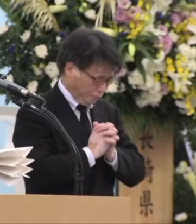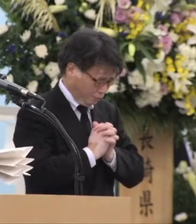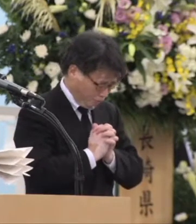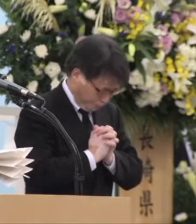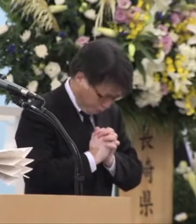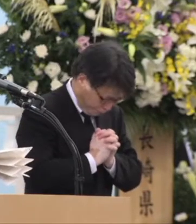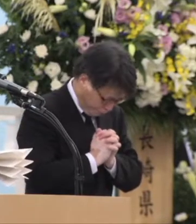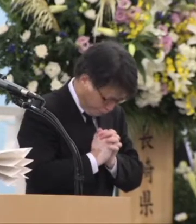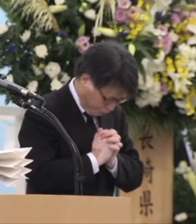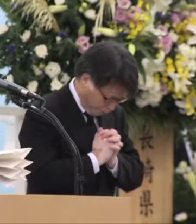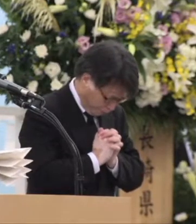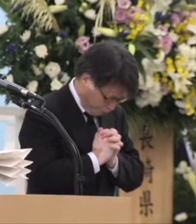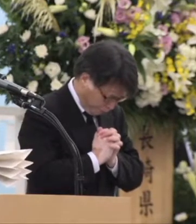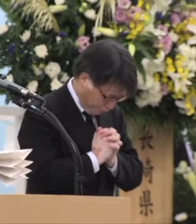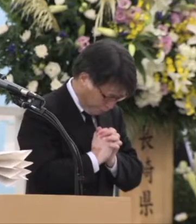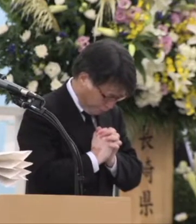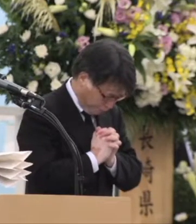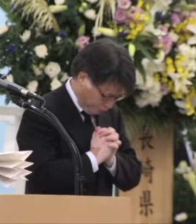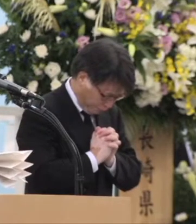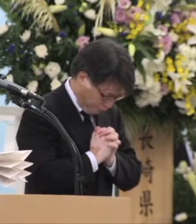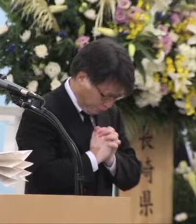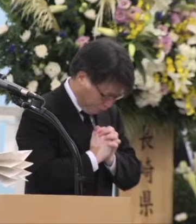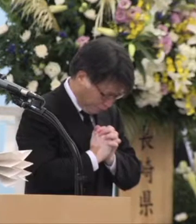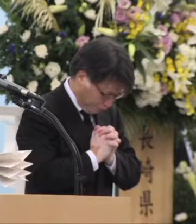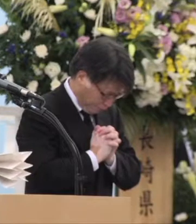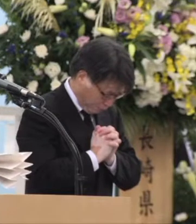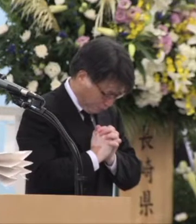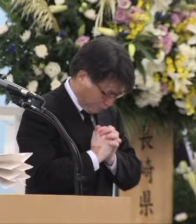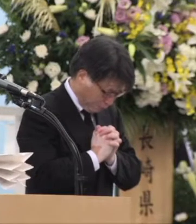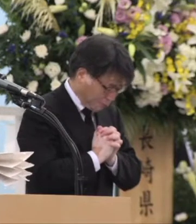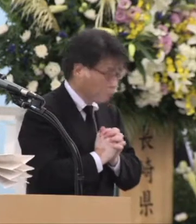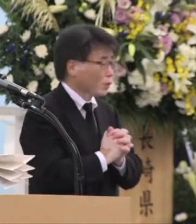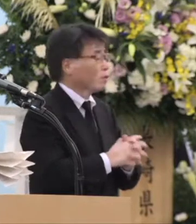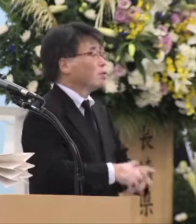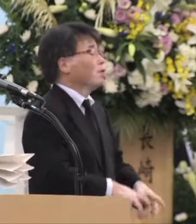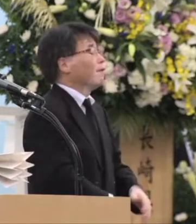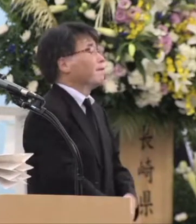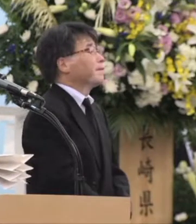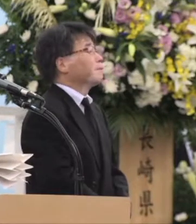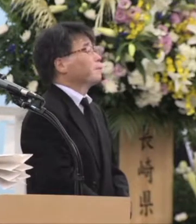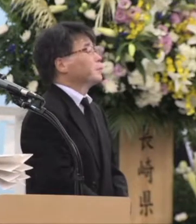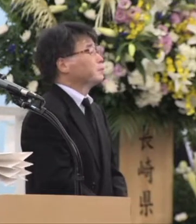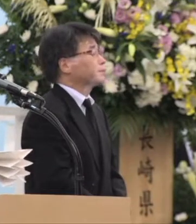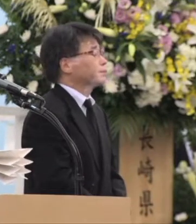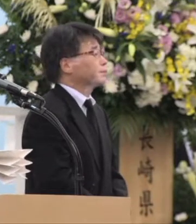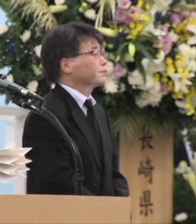ただ祈り続けていました。